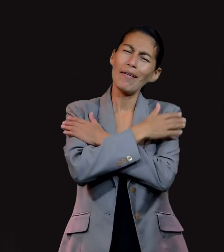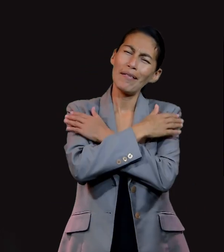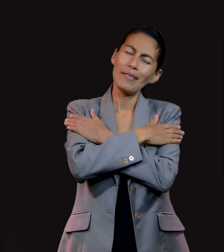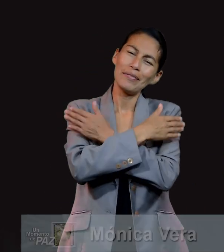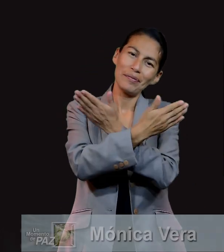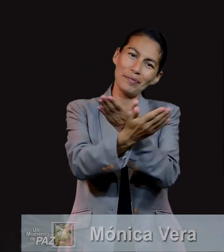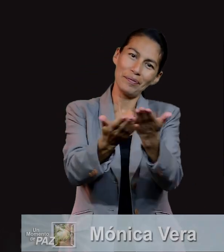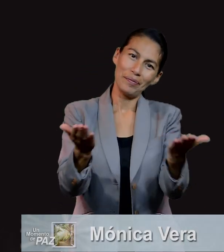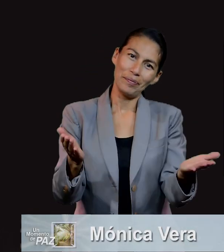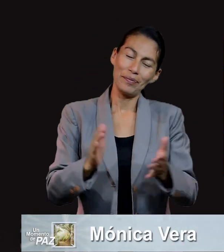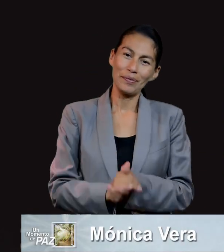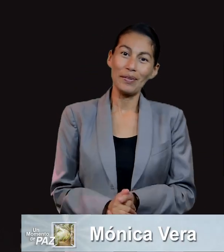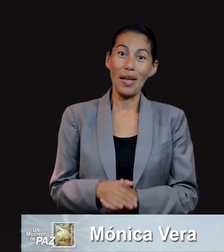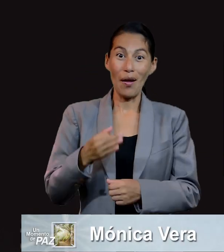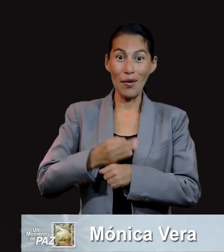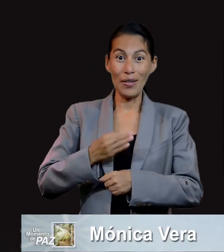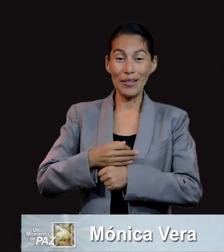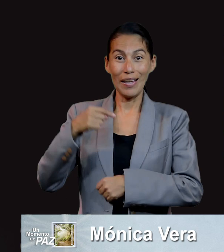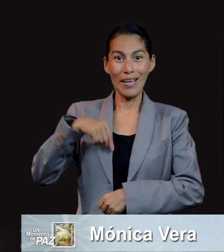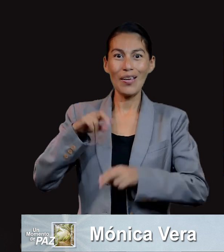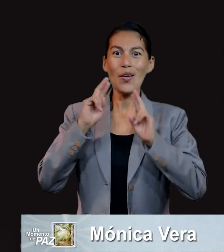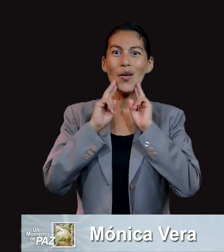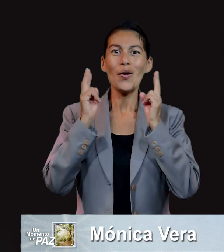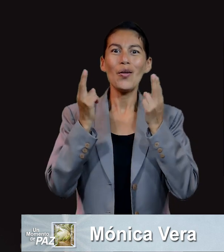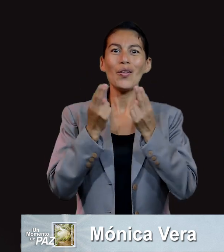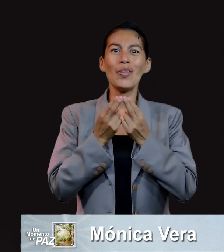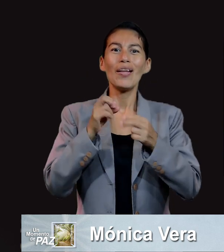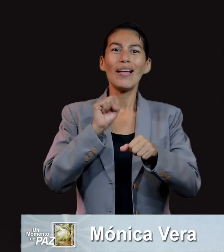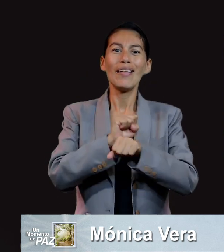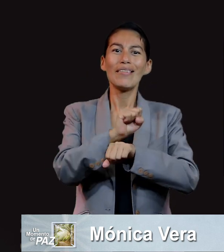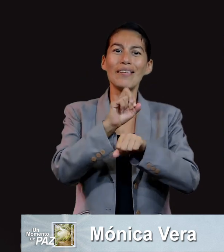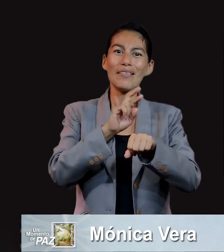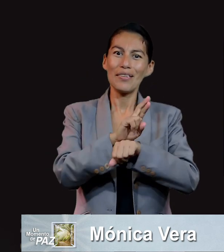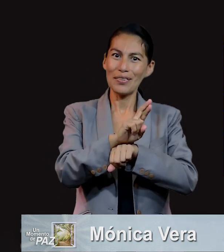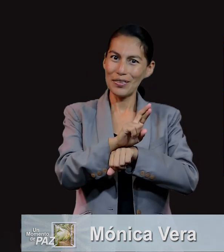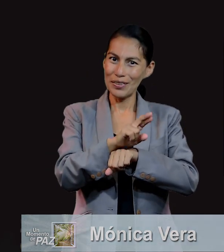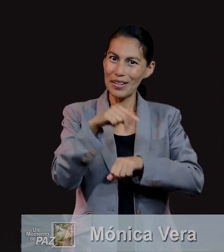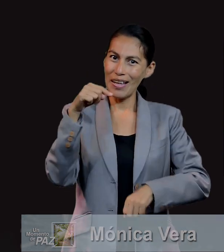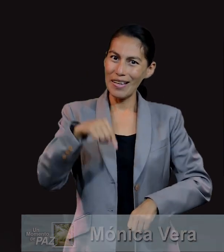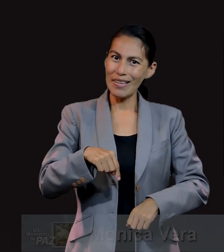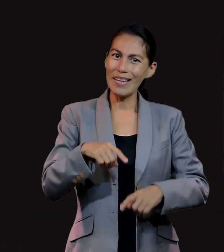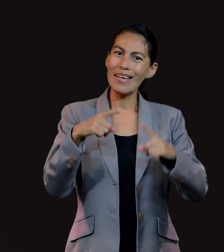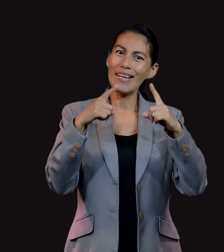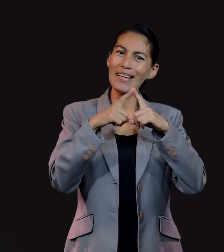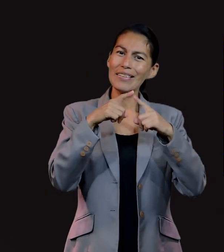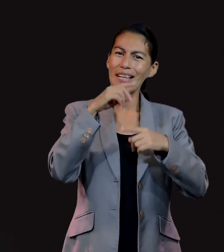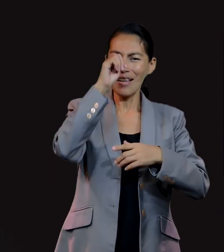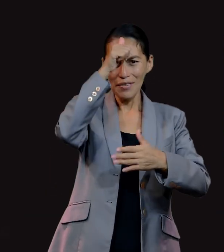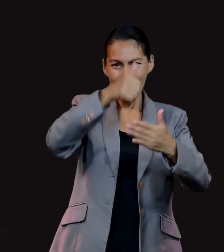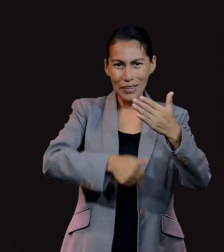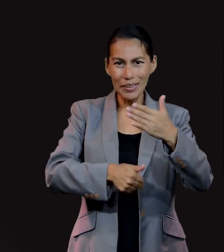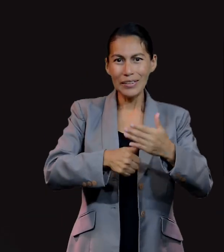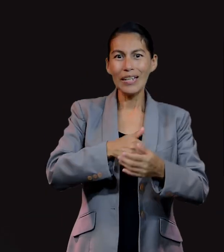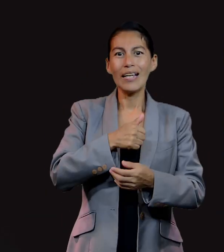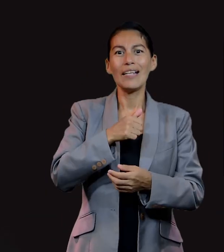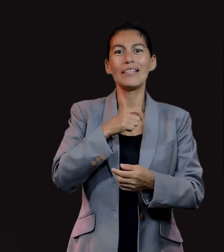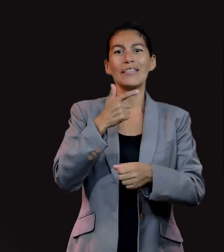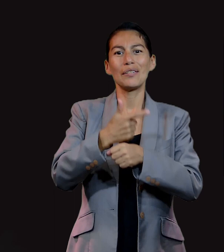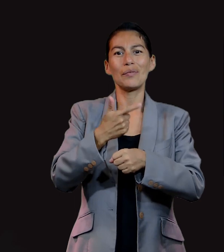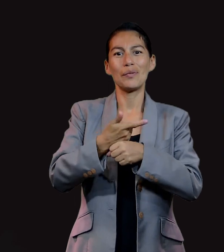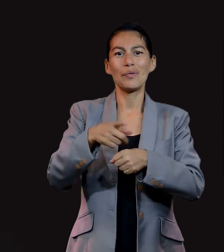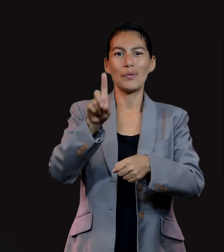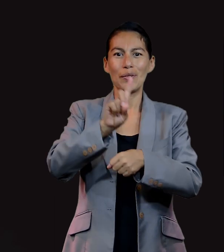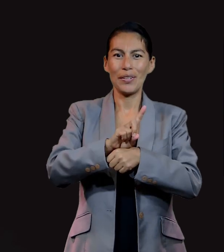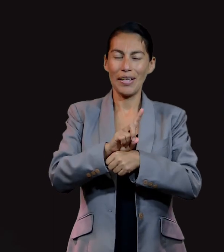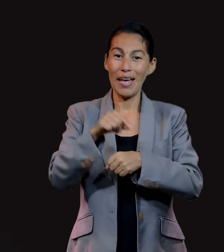ustedes, transmitiendo desde la Unión Salvadoreña de la Iglesia Adventista del Séptimo